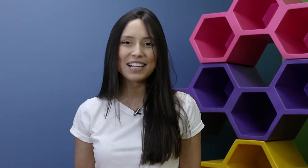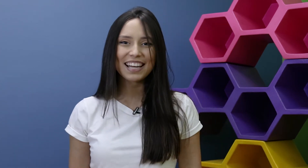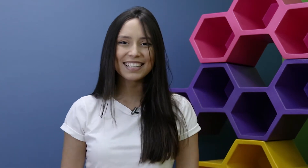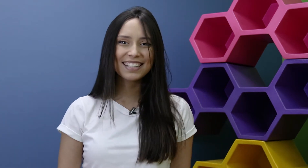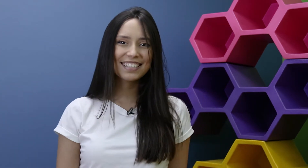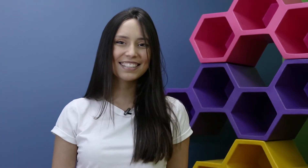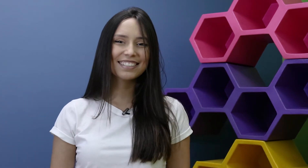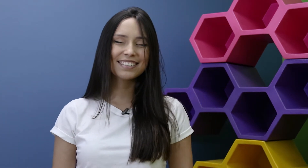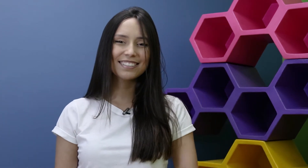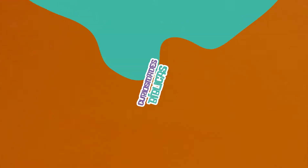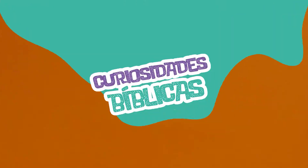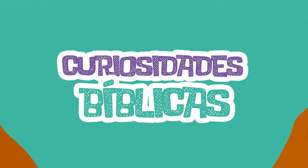Bíblicas!